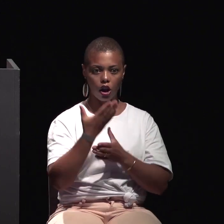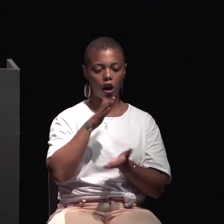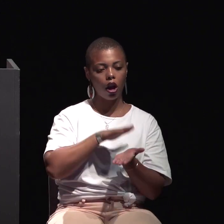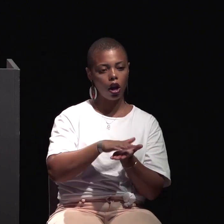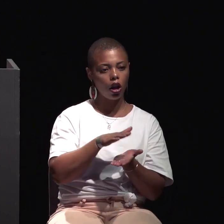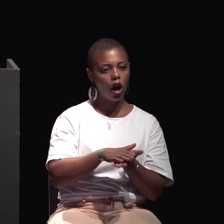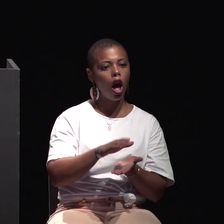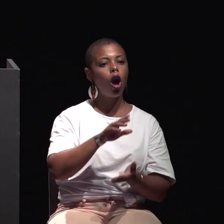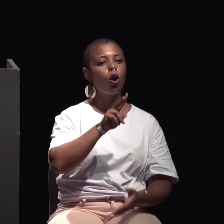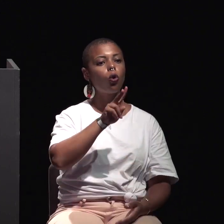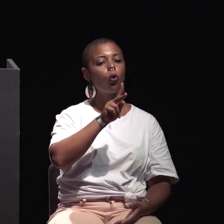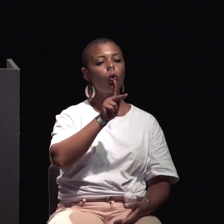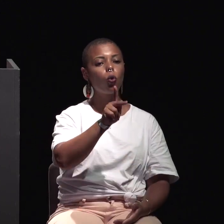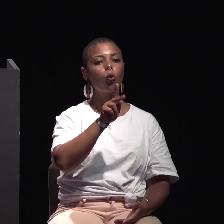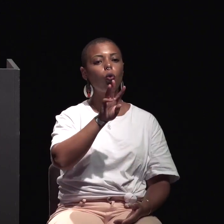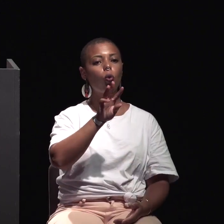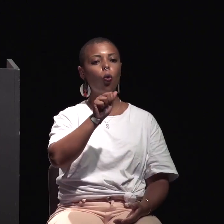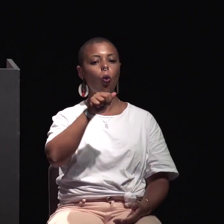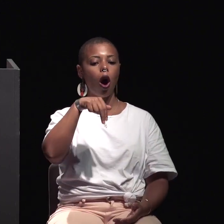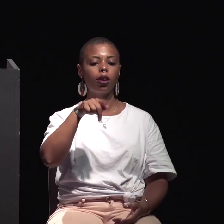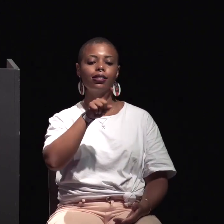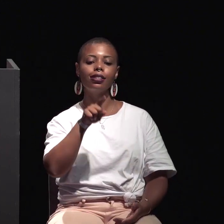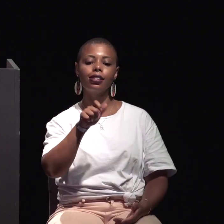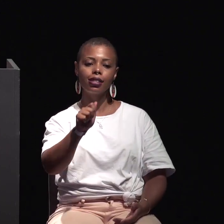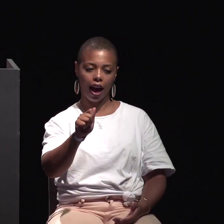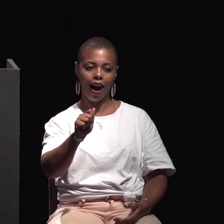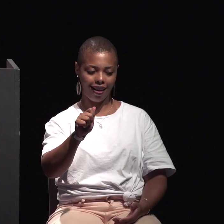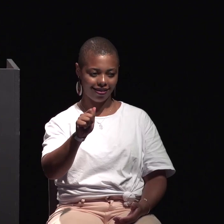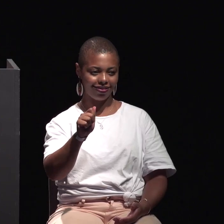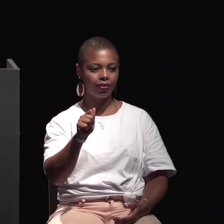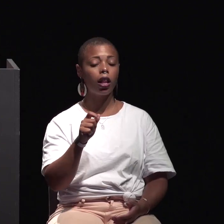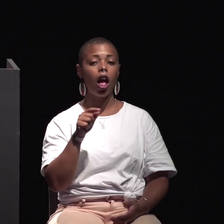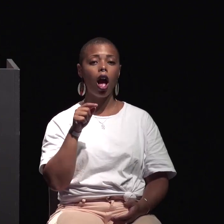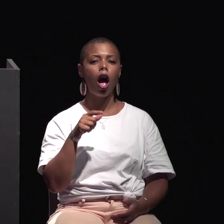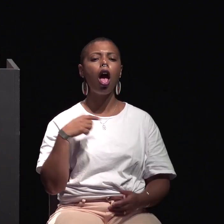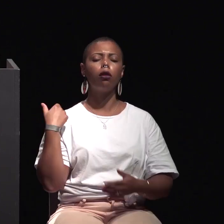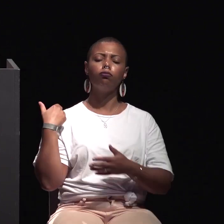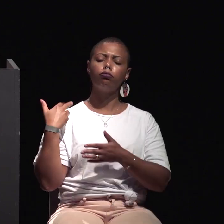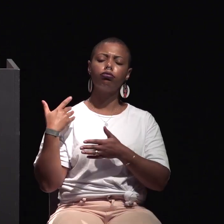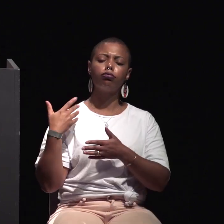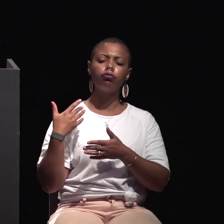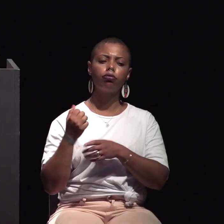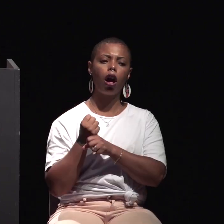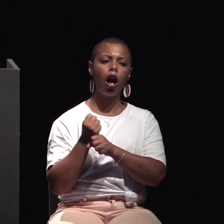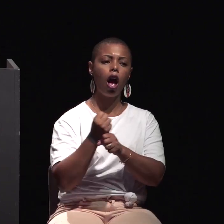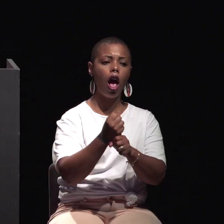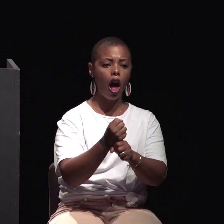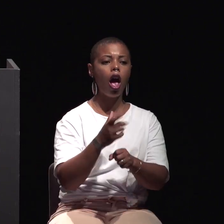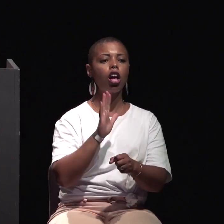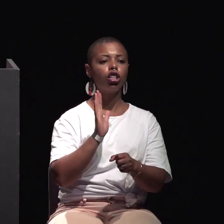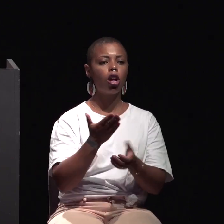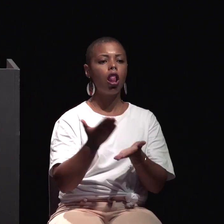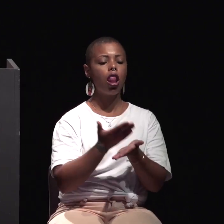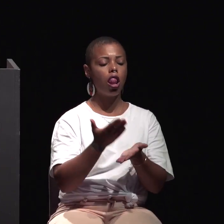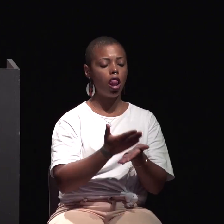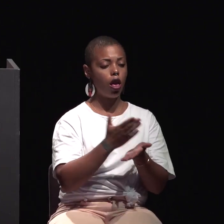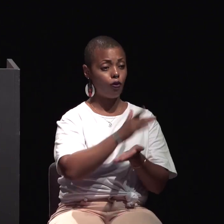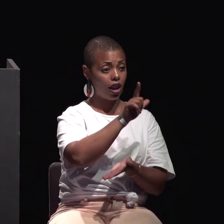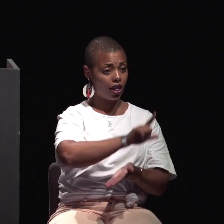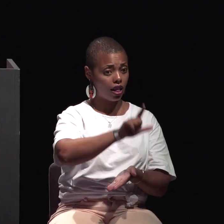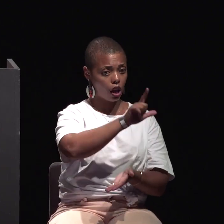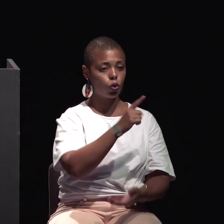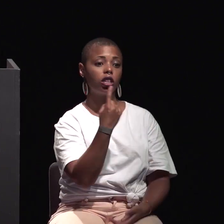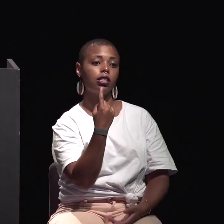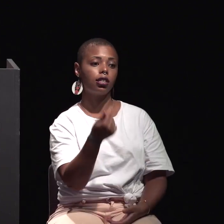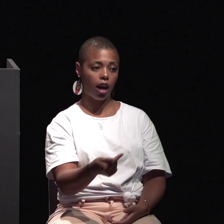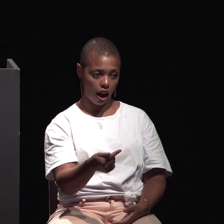Cuanza Produções. Ao longo de sua carreira, publicou 17 livros de literatura,